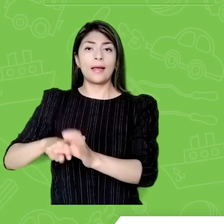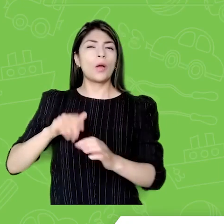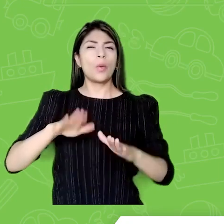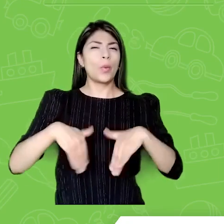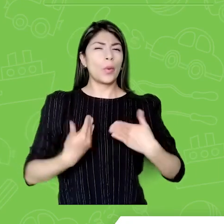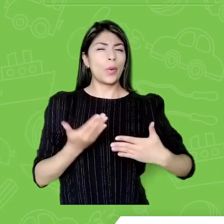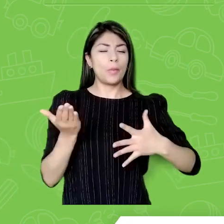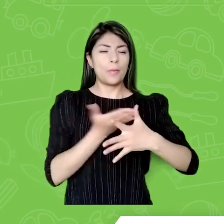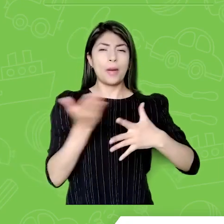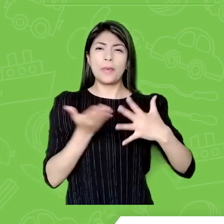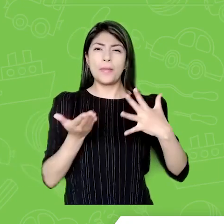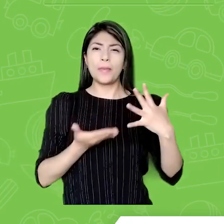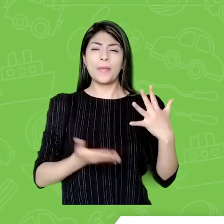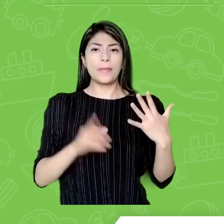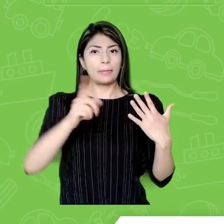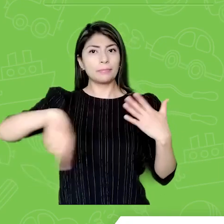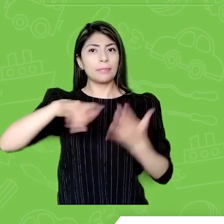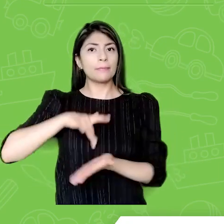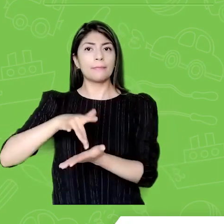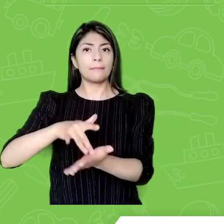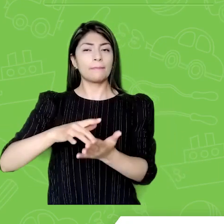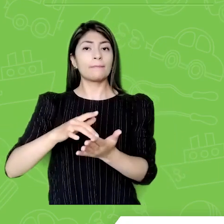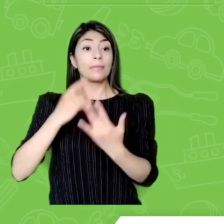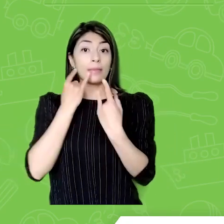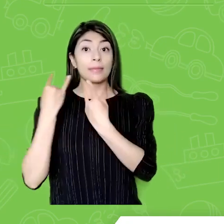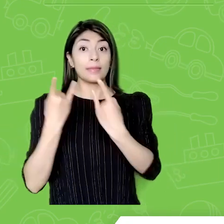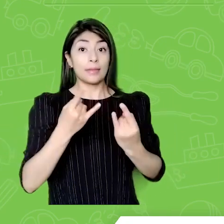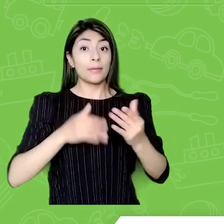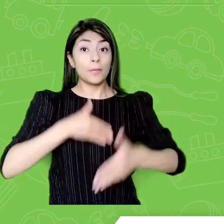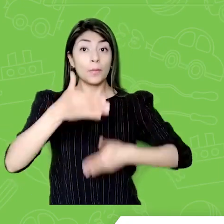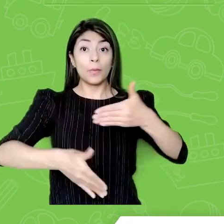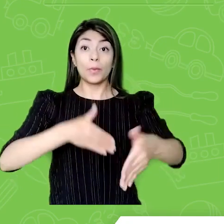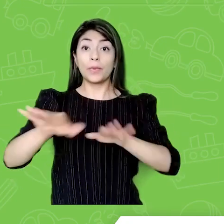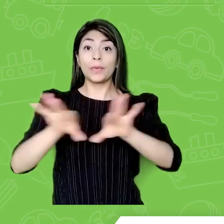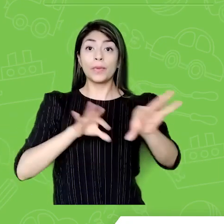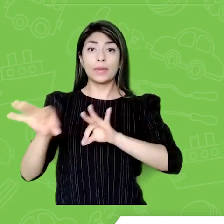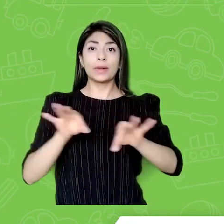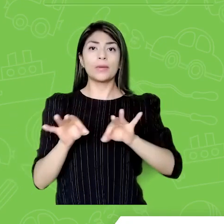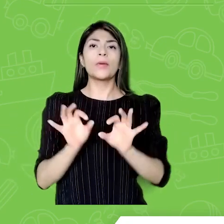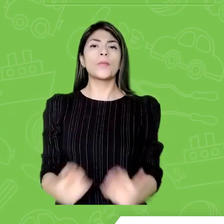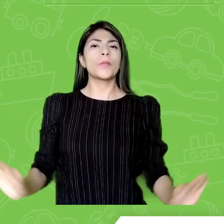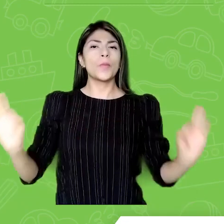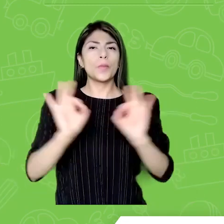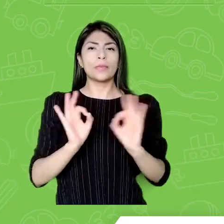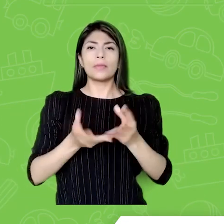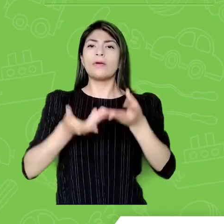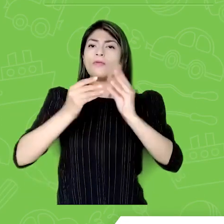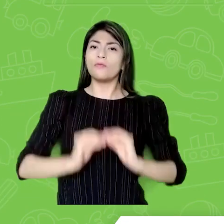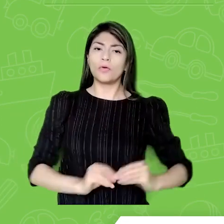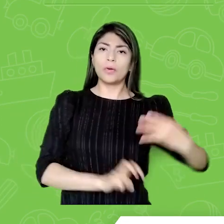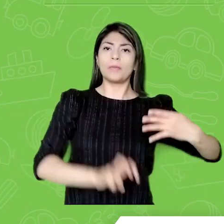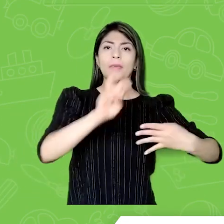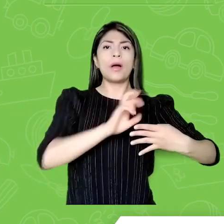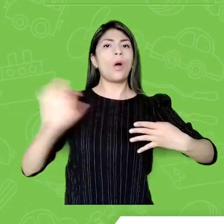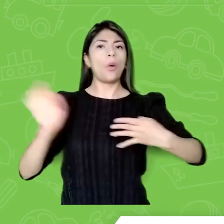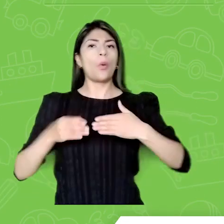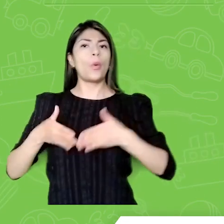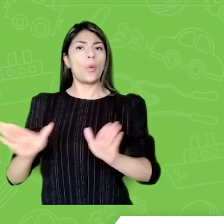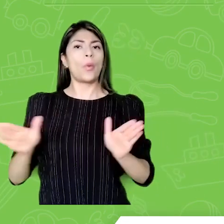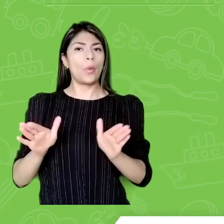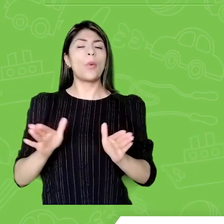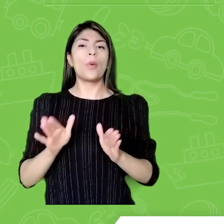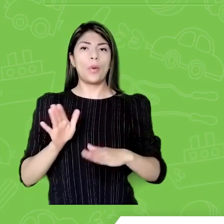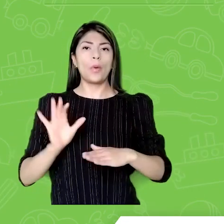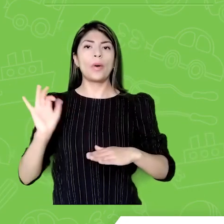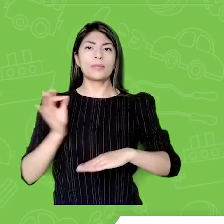Los aspirantes interesados en participar en este proceso de selección, ya sea en su modalidad de ascenso o abierto, antes